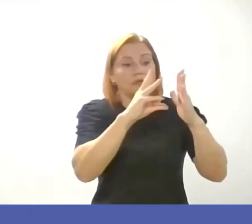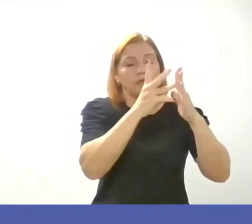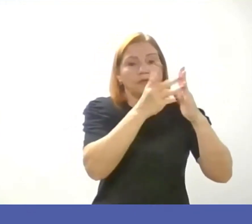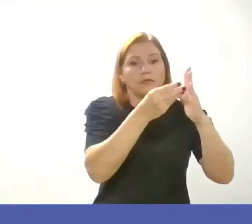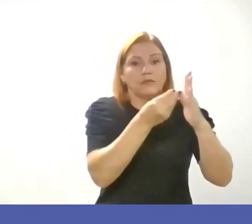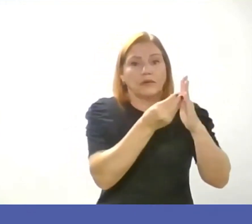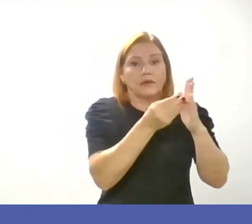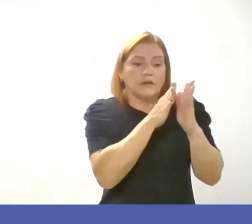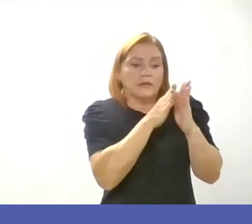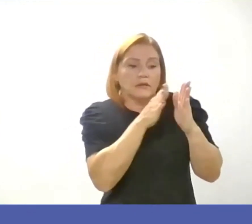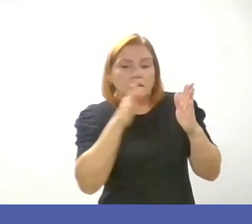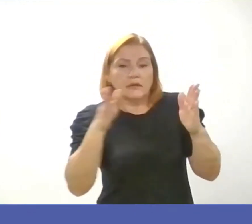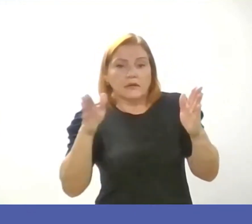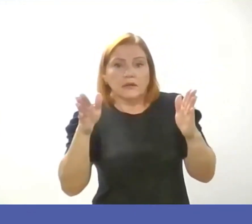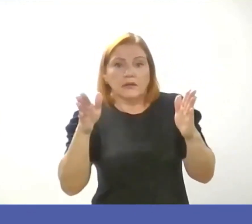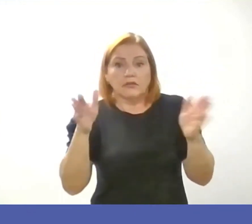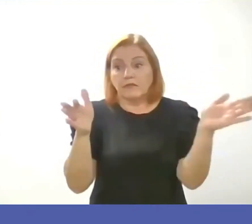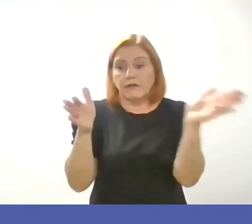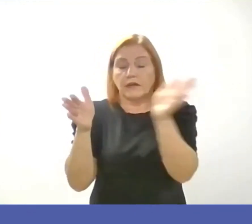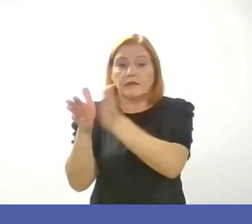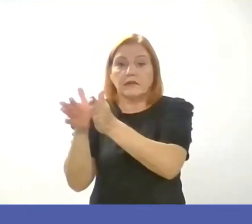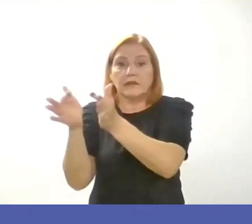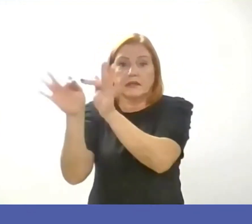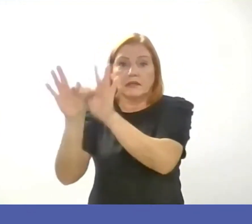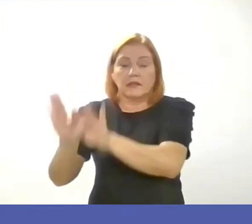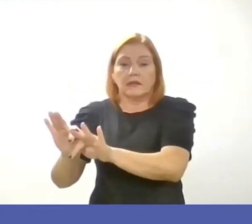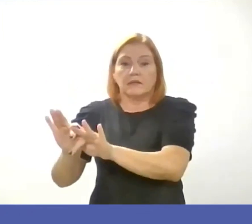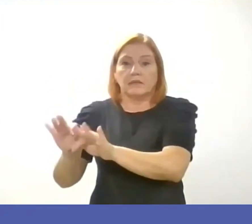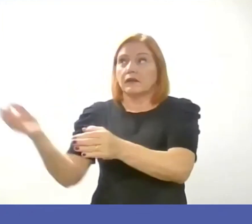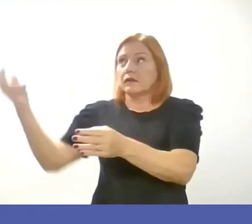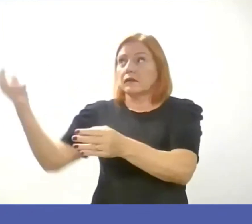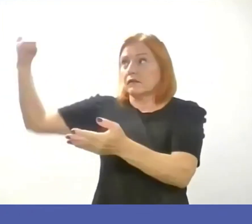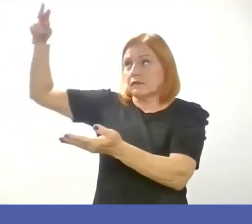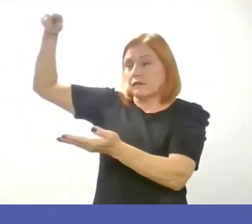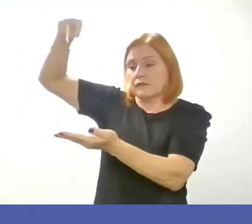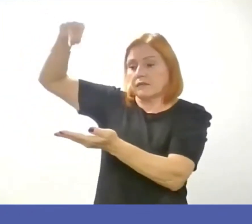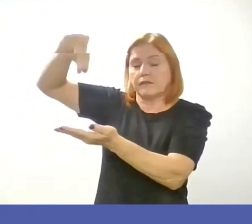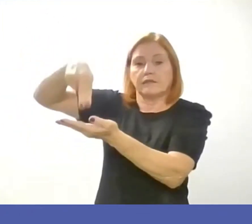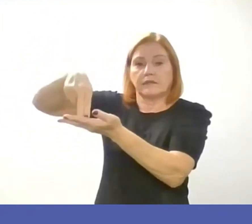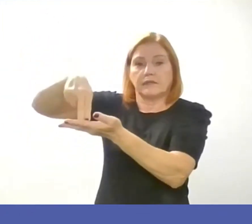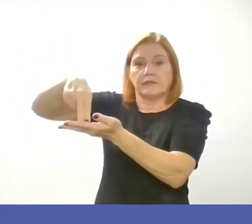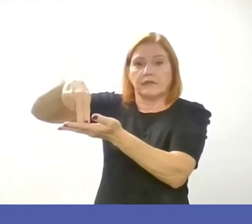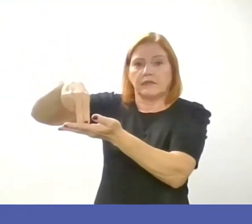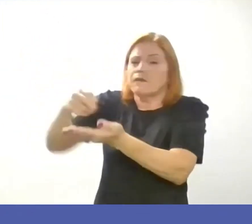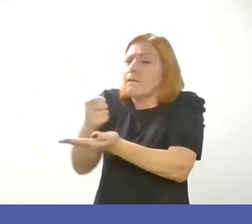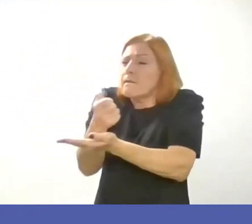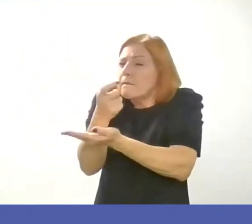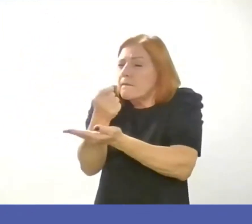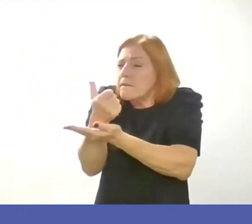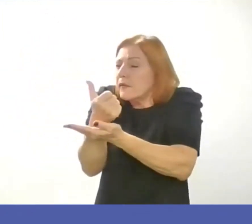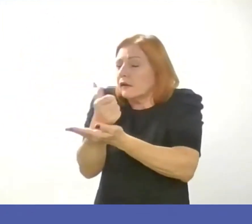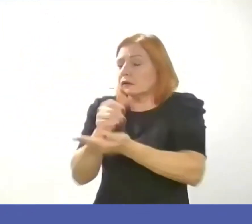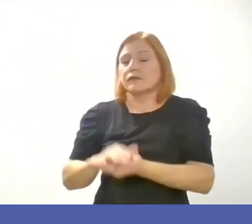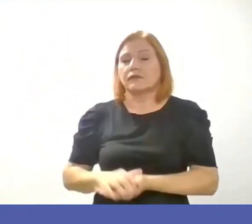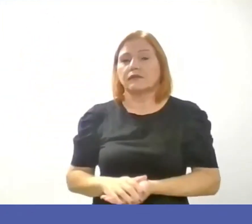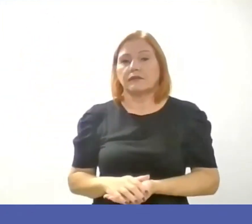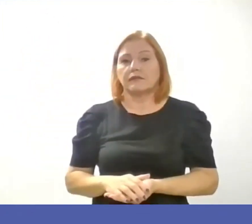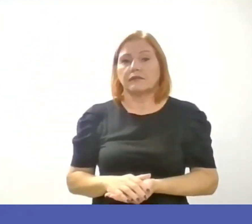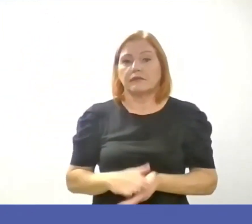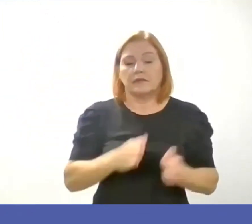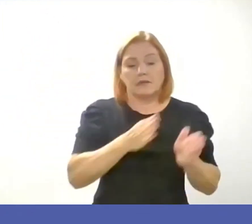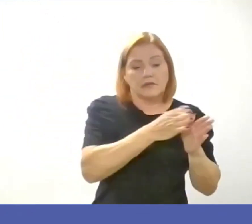fechar na vinda de Cristo, daqui a pouco. Então são 12 horas de